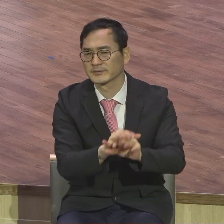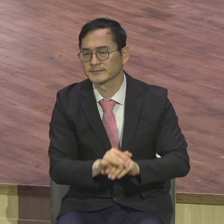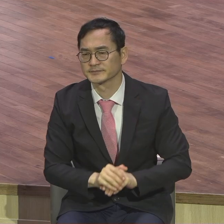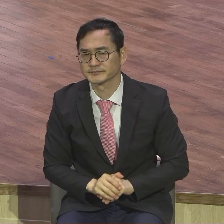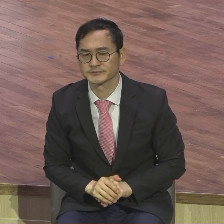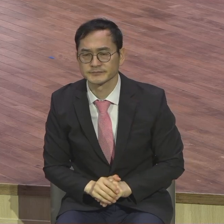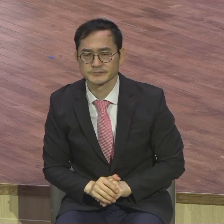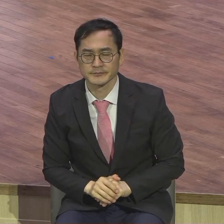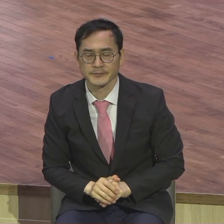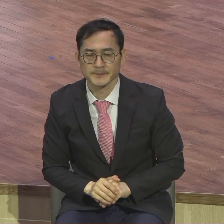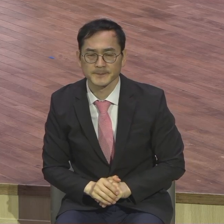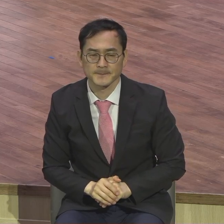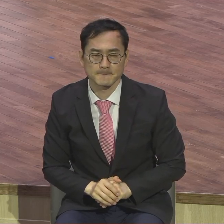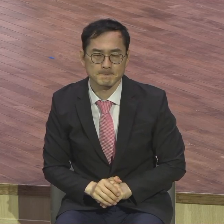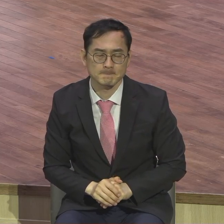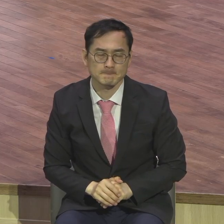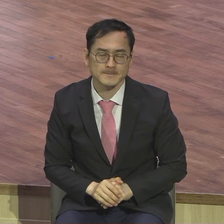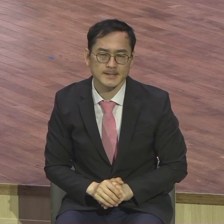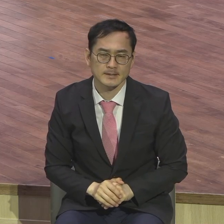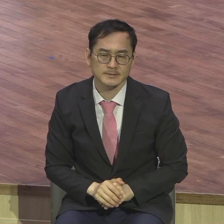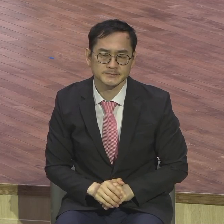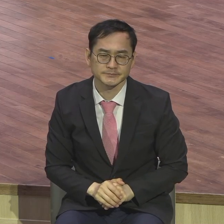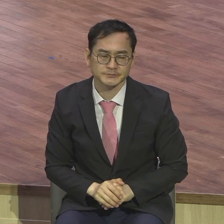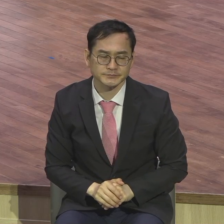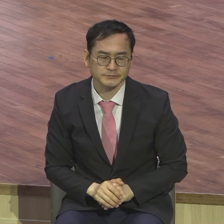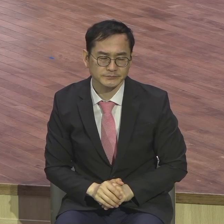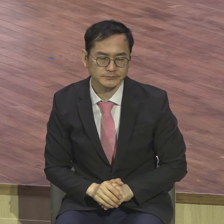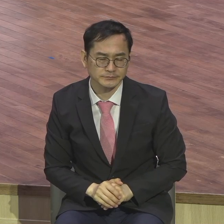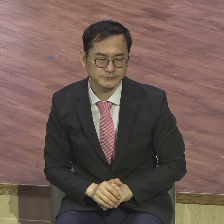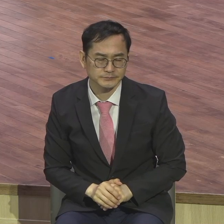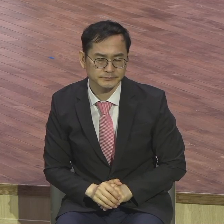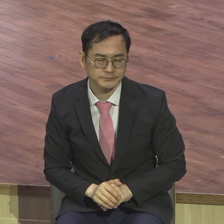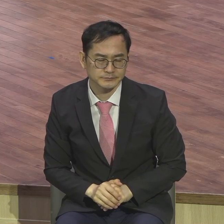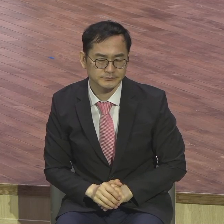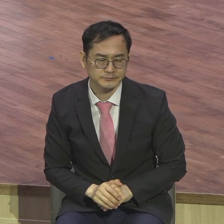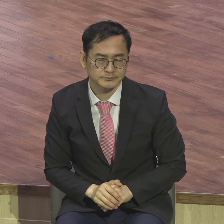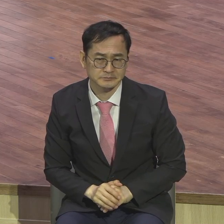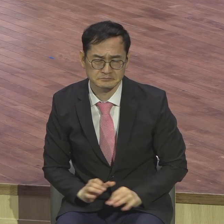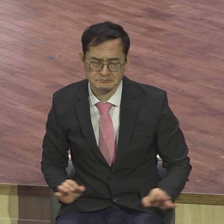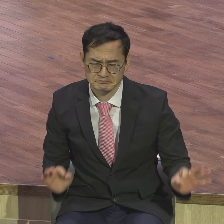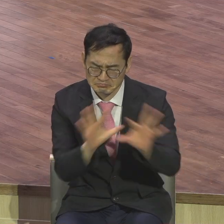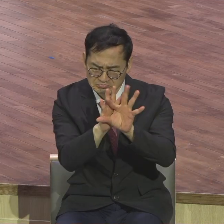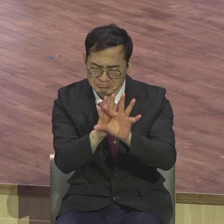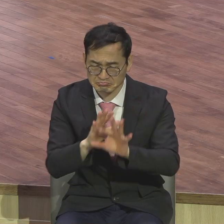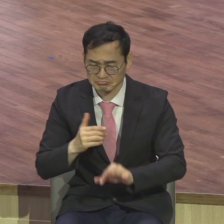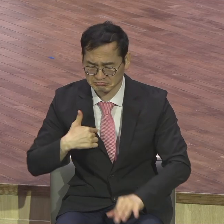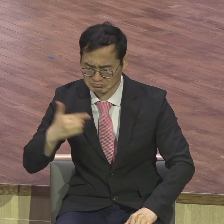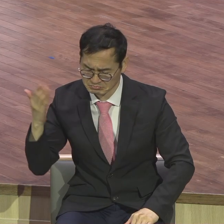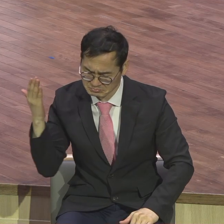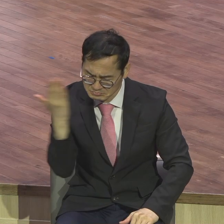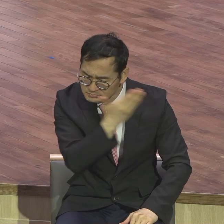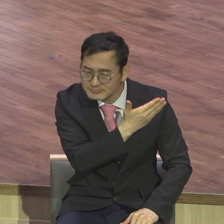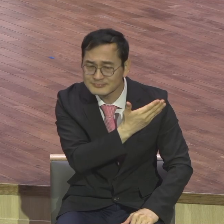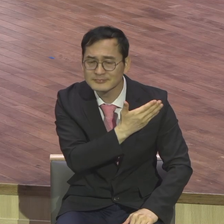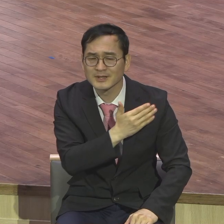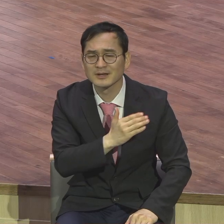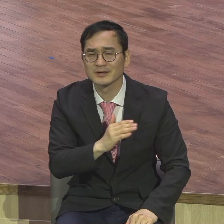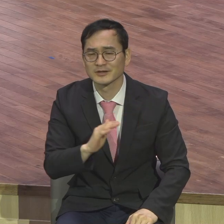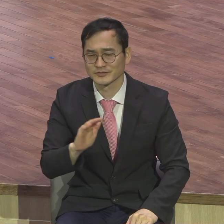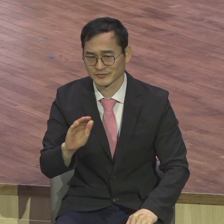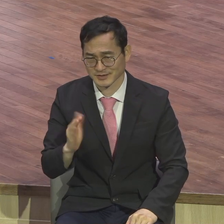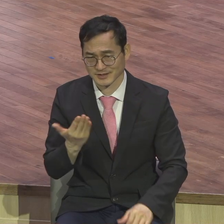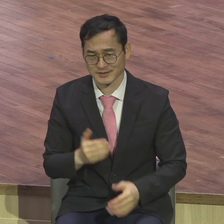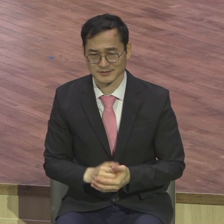이 열두 가지 문제가 완벽하게 다 사라져 버렸다. 열두 가지